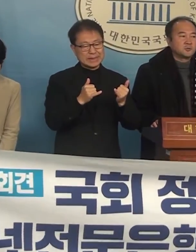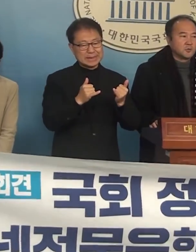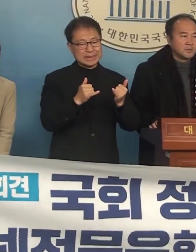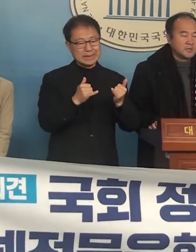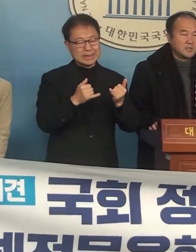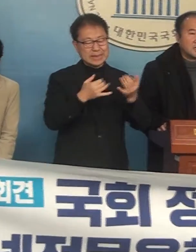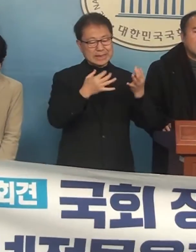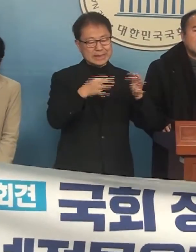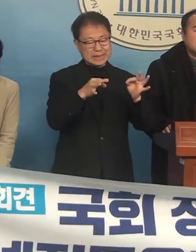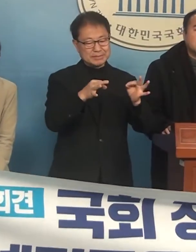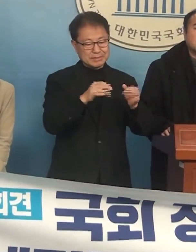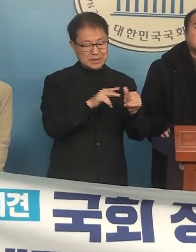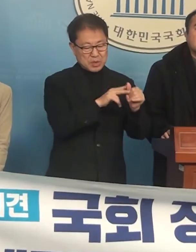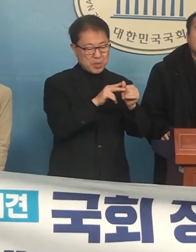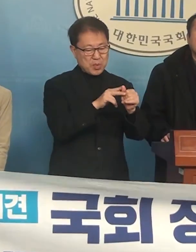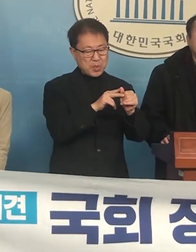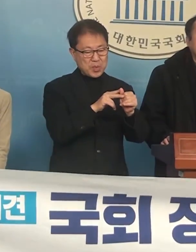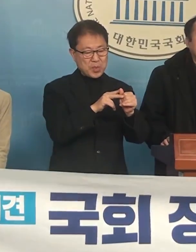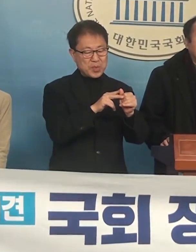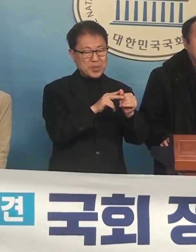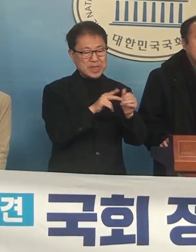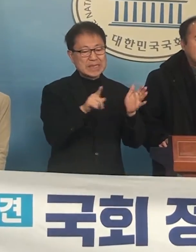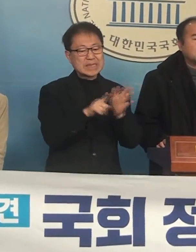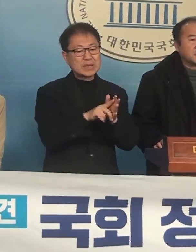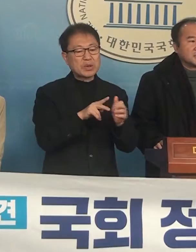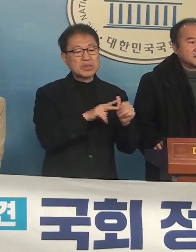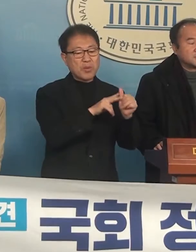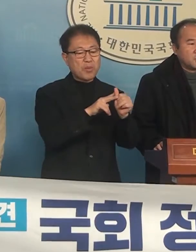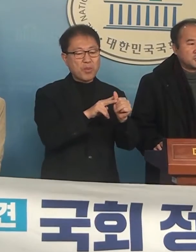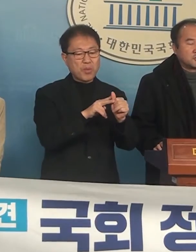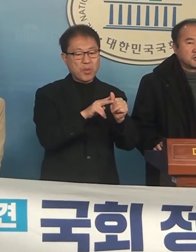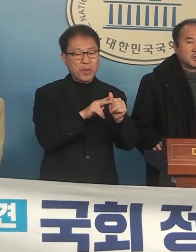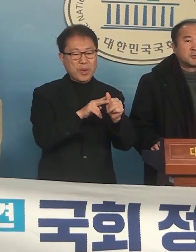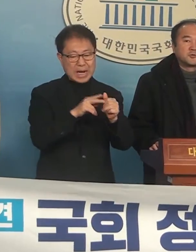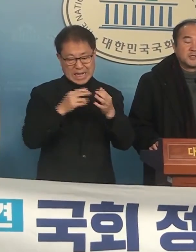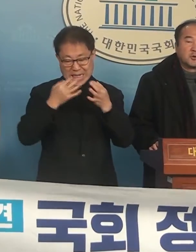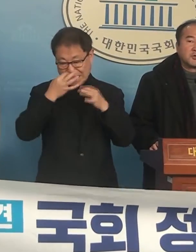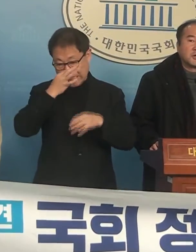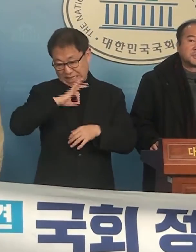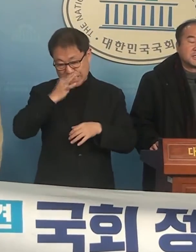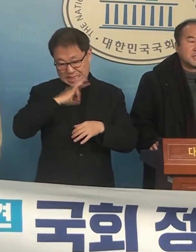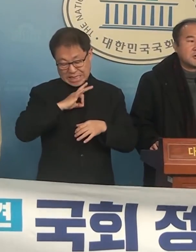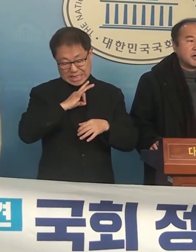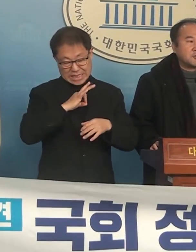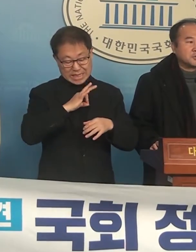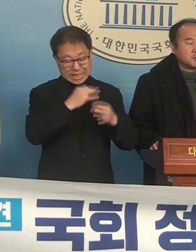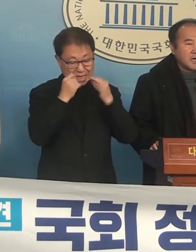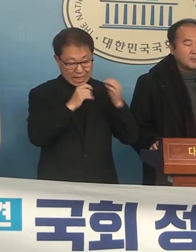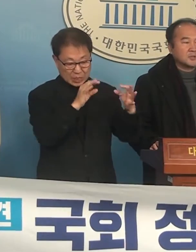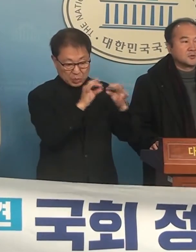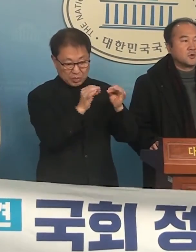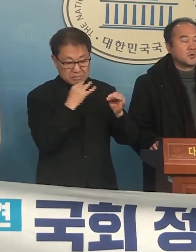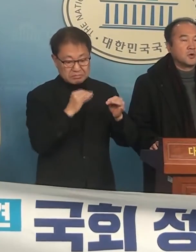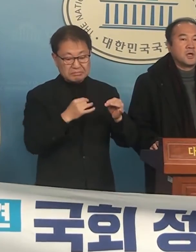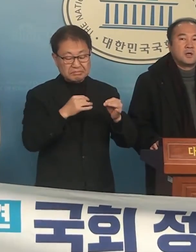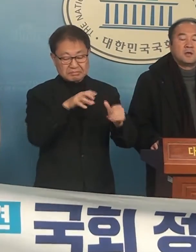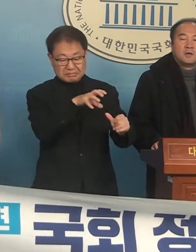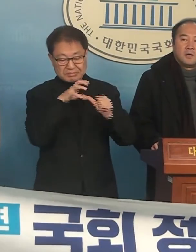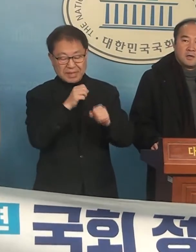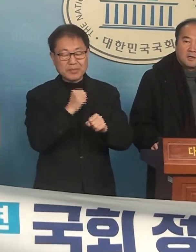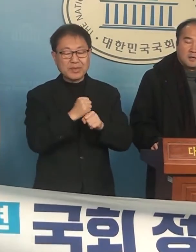개인정보인 금융정보를, 신용정보를 상업적인 목적으로 정부일체의 동의도 없이 활용하도록